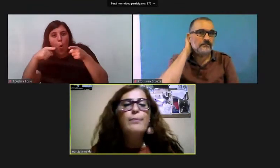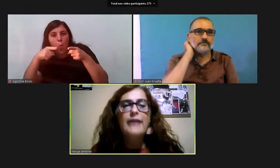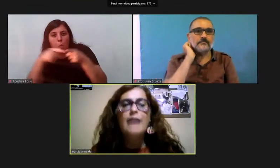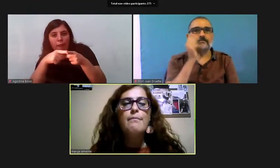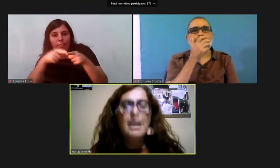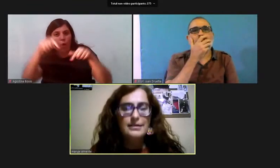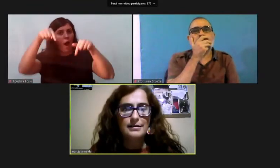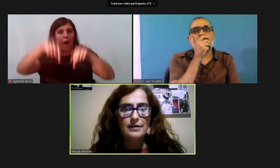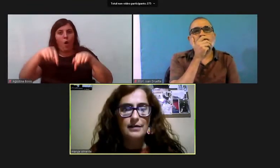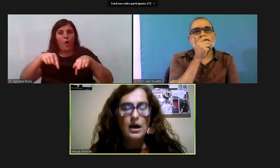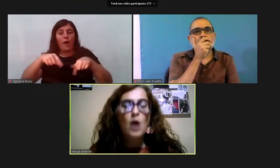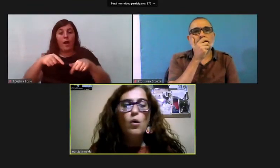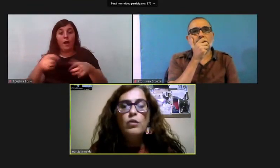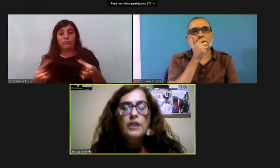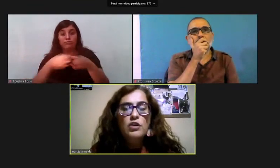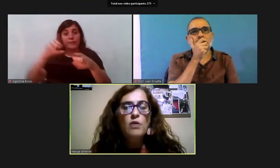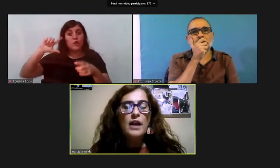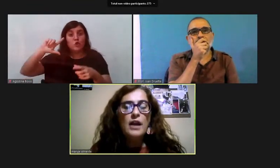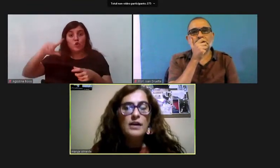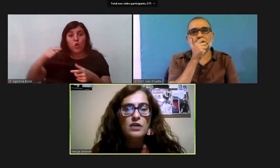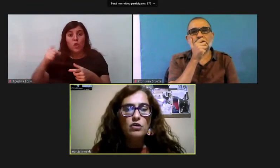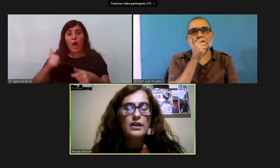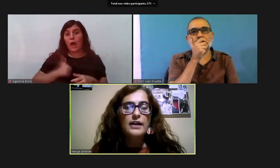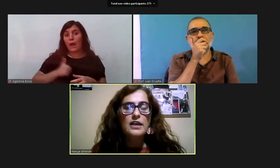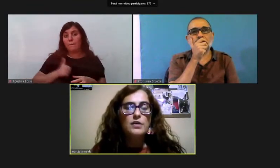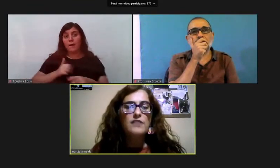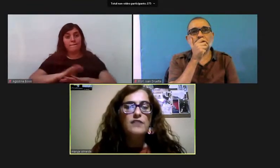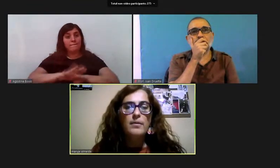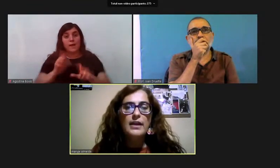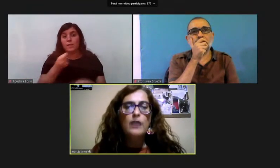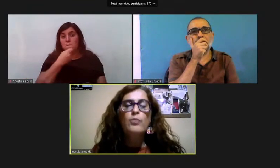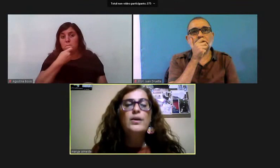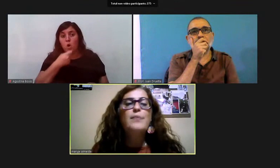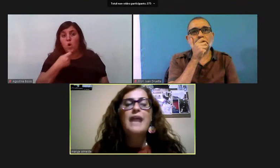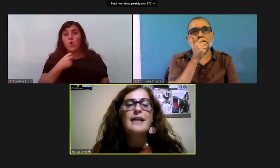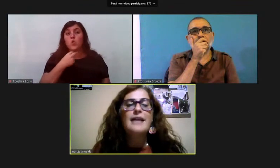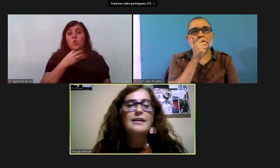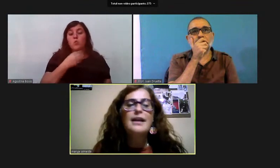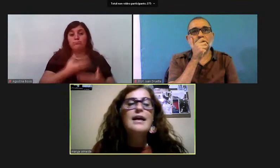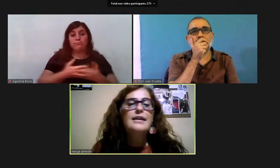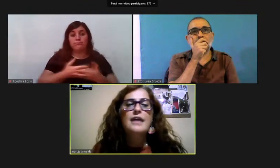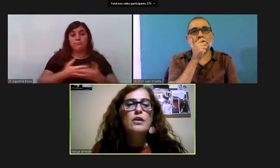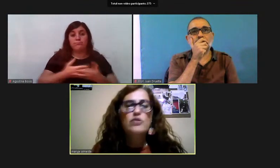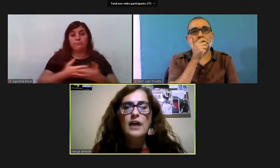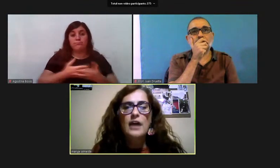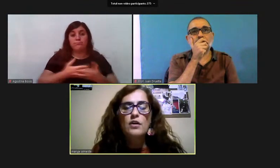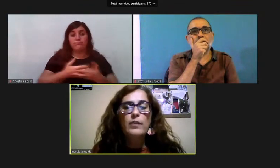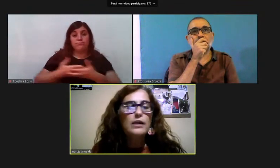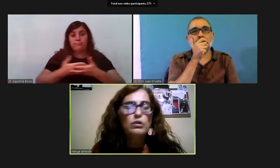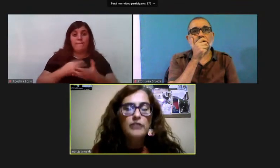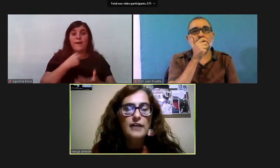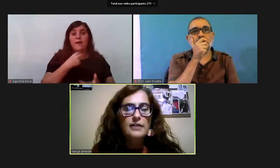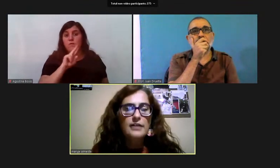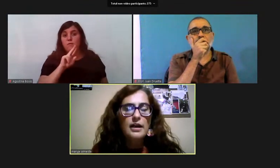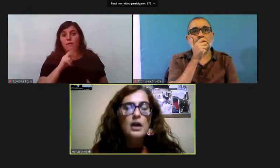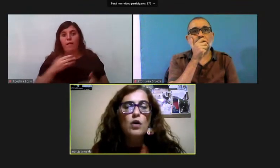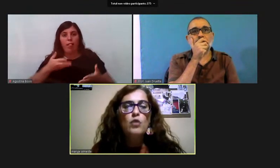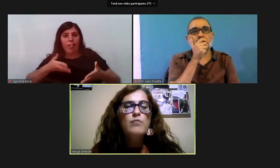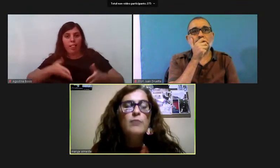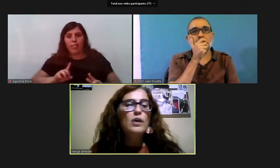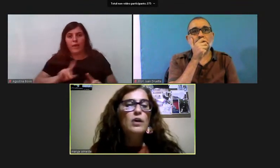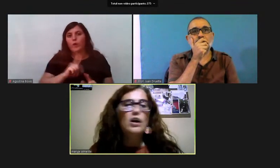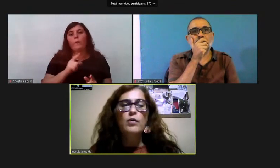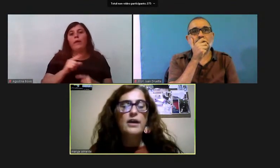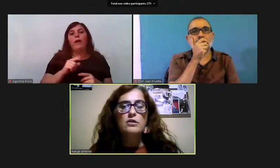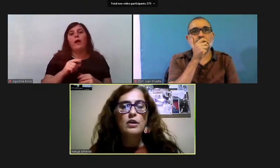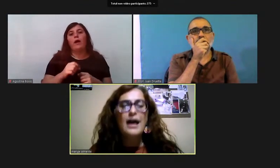puede esperar más. Un niño o una niña sorda que nace en una familia no puede esperar a tener 10, 12 años para encontrarse con un